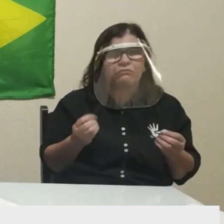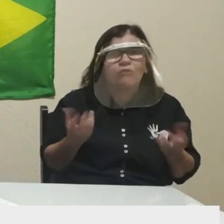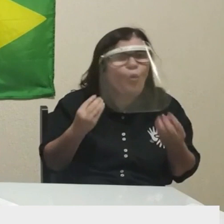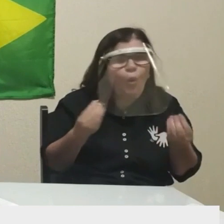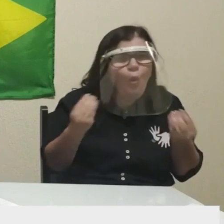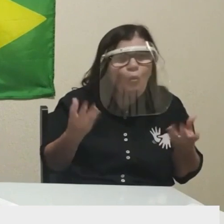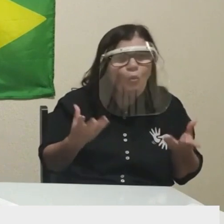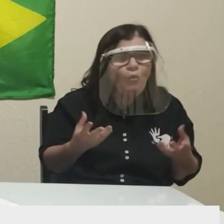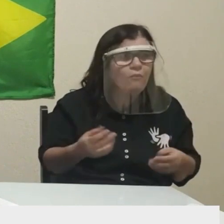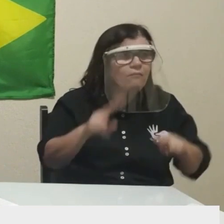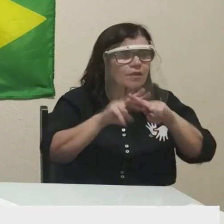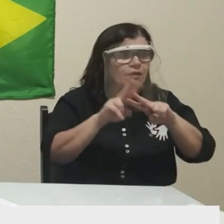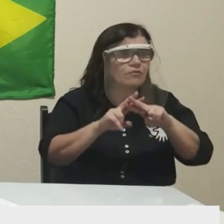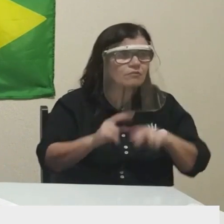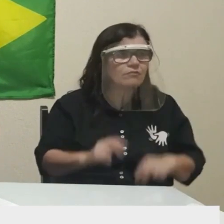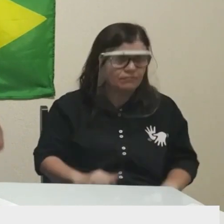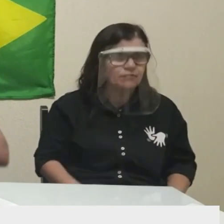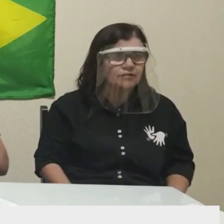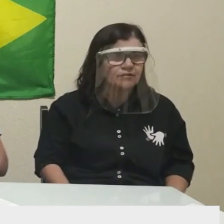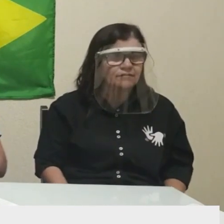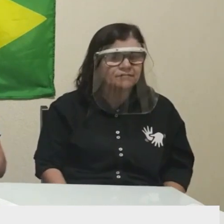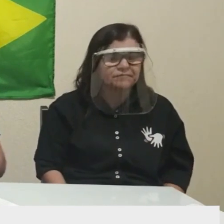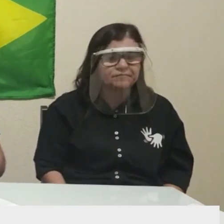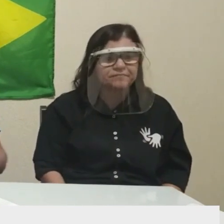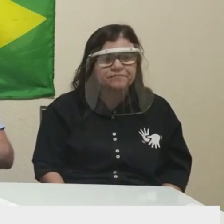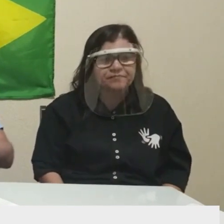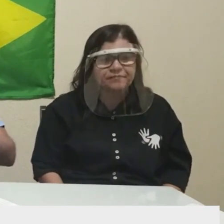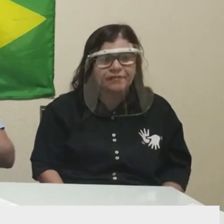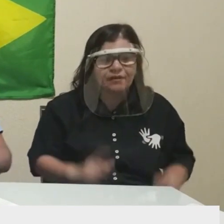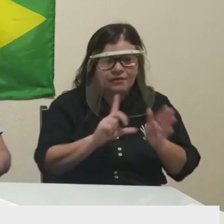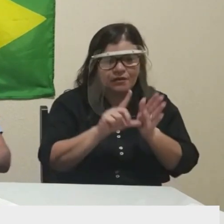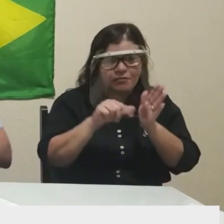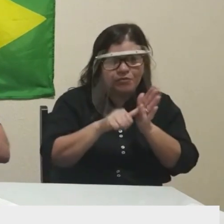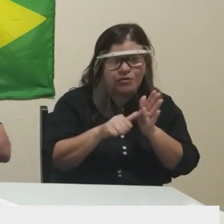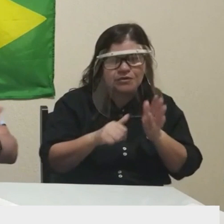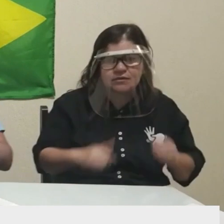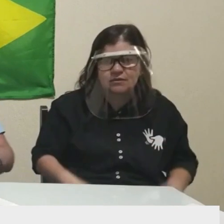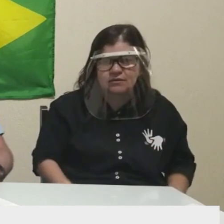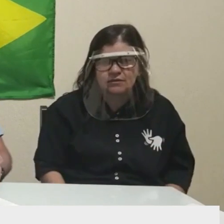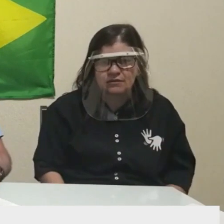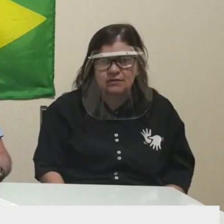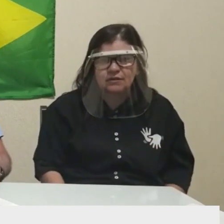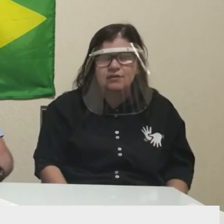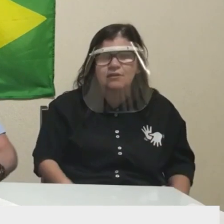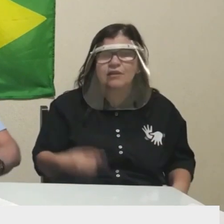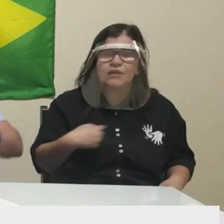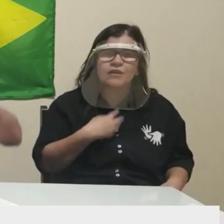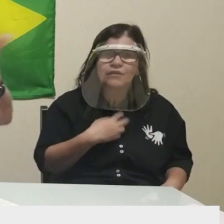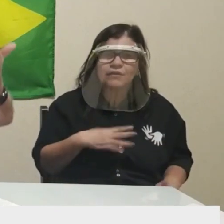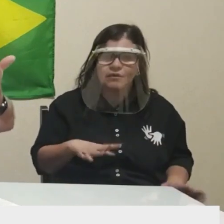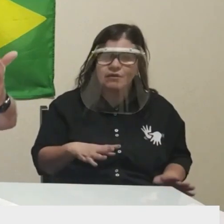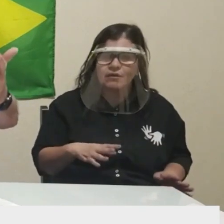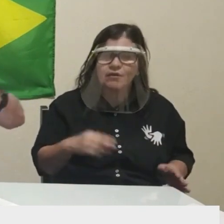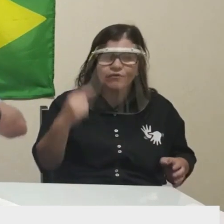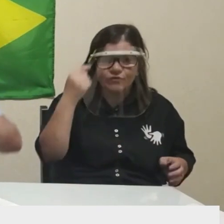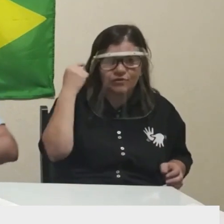Se esse projeto for aprovado, eu acho difícil que seja aprovado, depois, se chegar na minha mesa, já adianto que vou vetar,